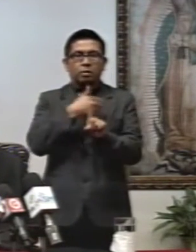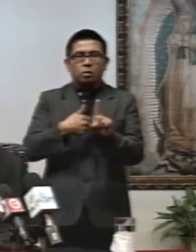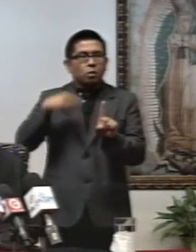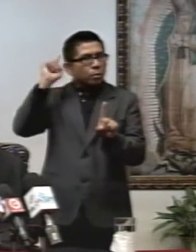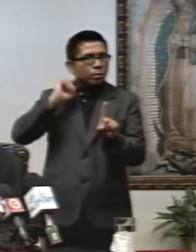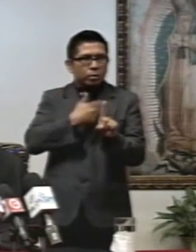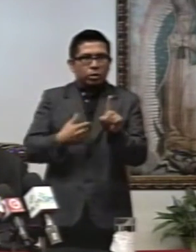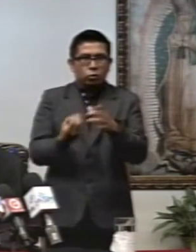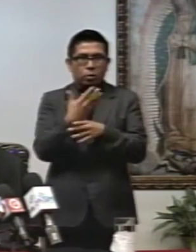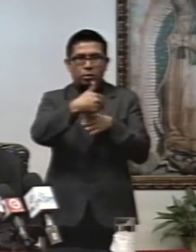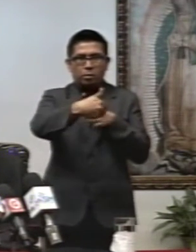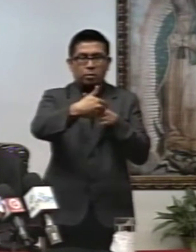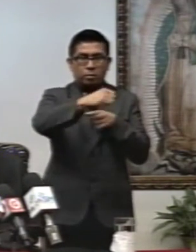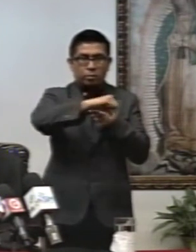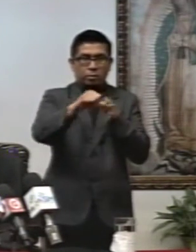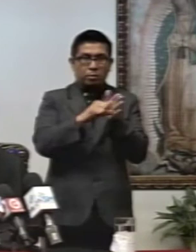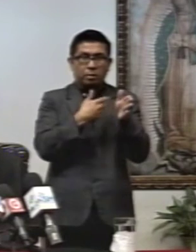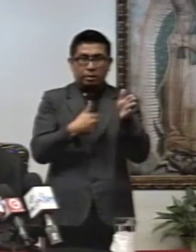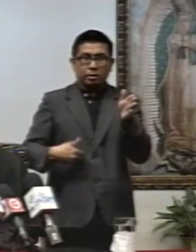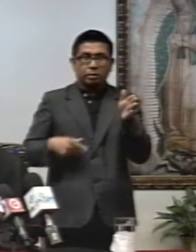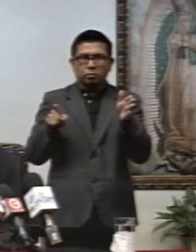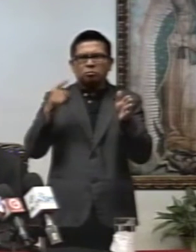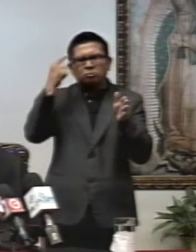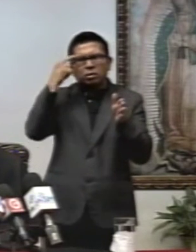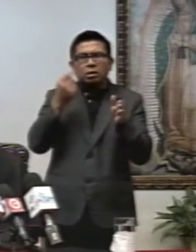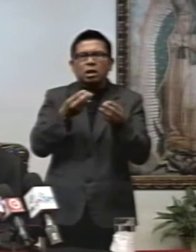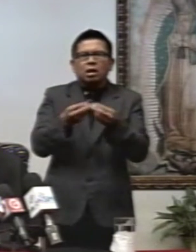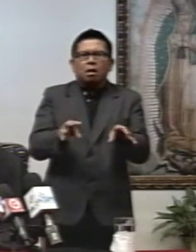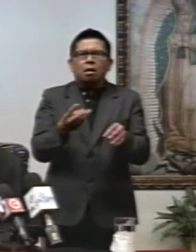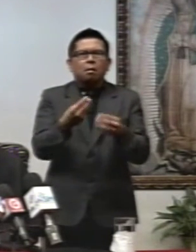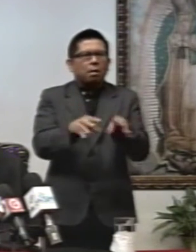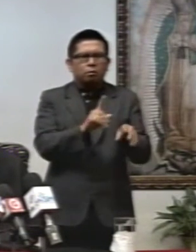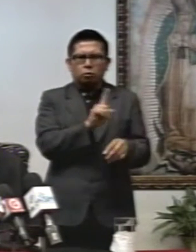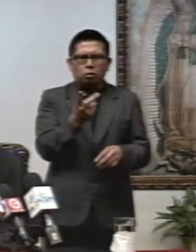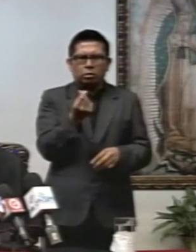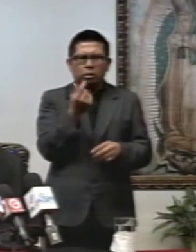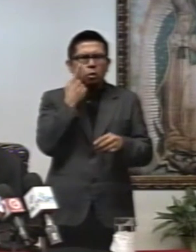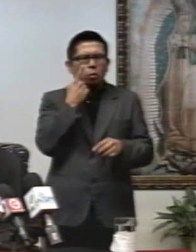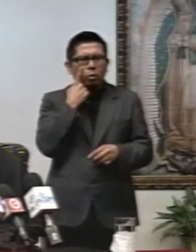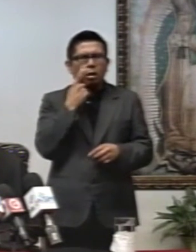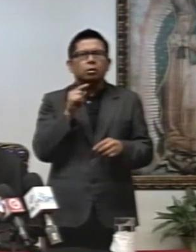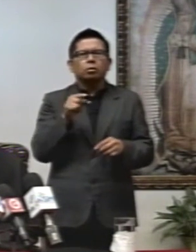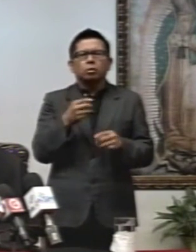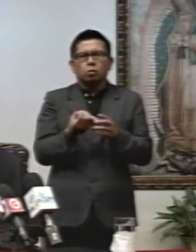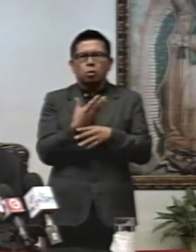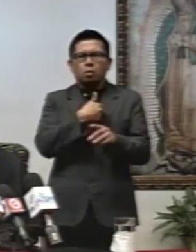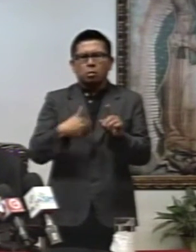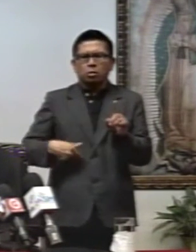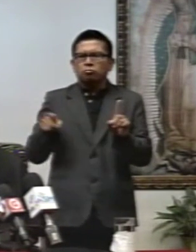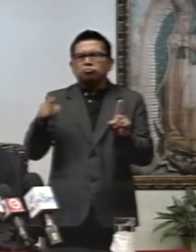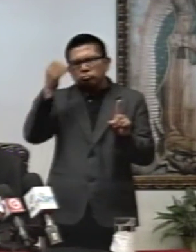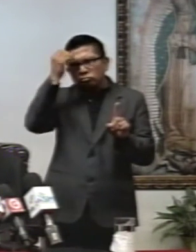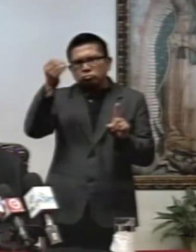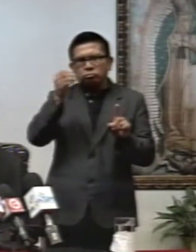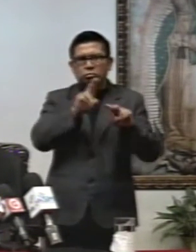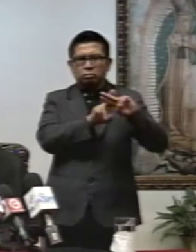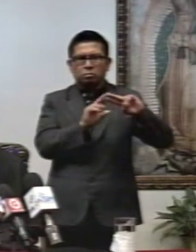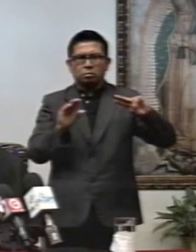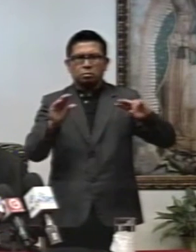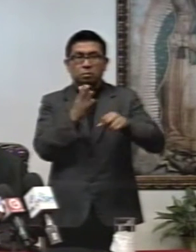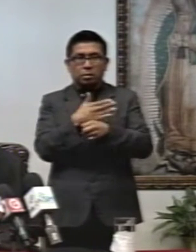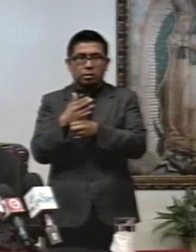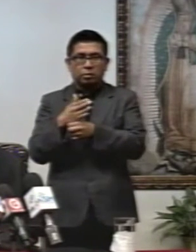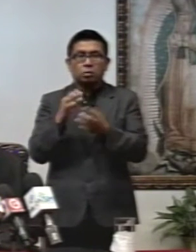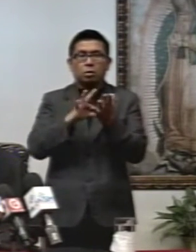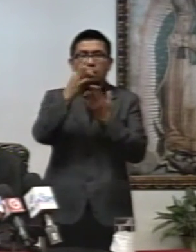recursos públicos. ¿Cómo ve este programa que está presentando el nuevo presidente de la Asamblea Legislativa de Ghana? Plan